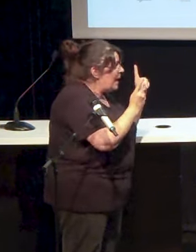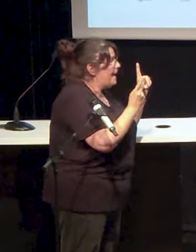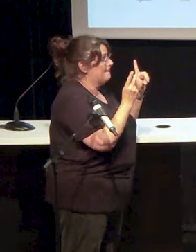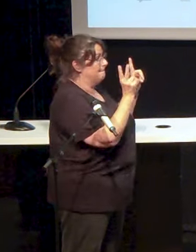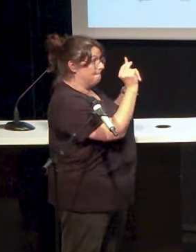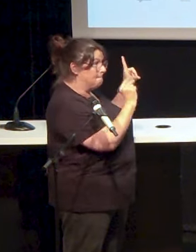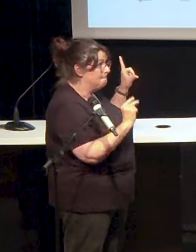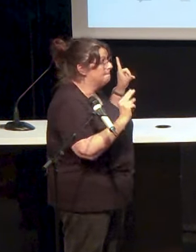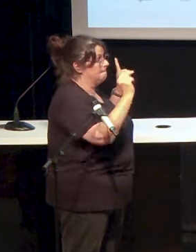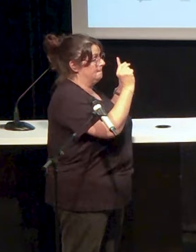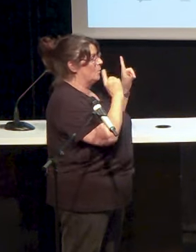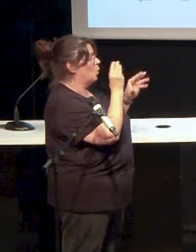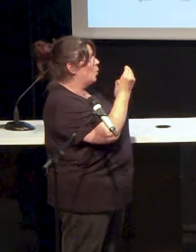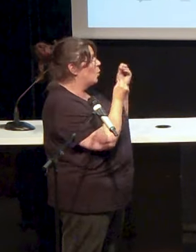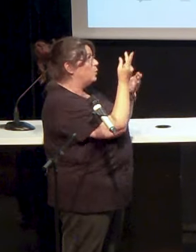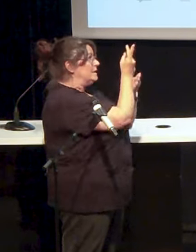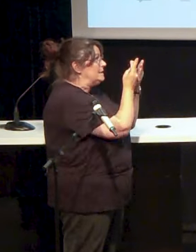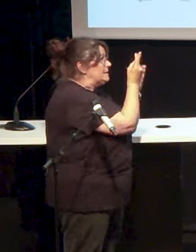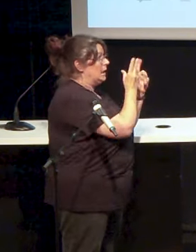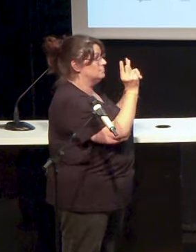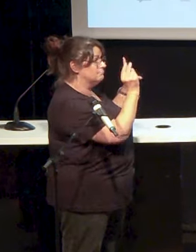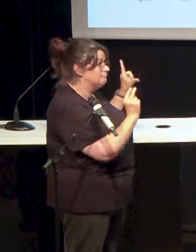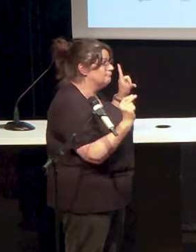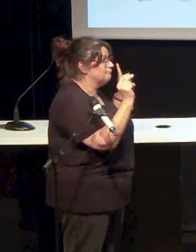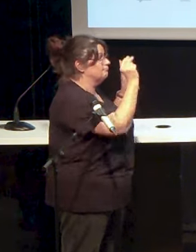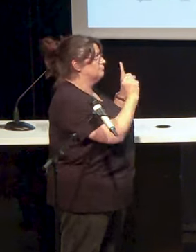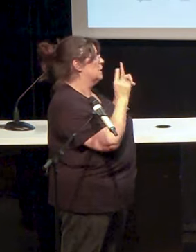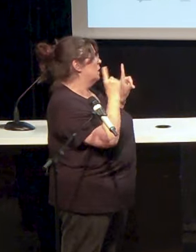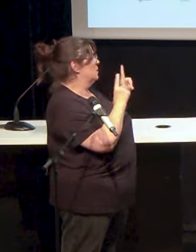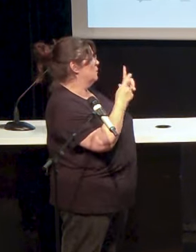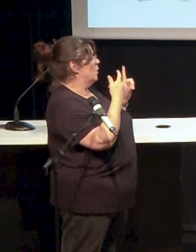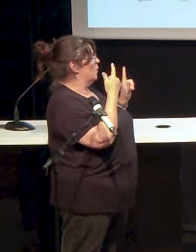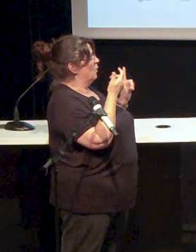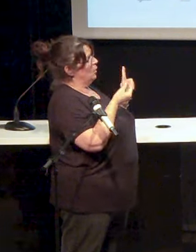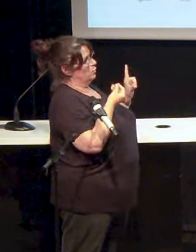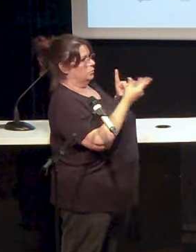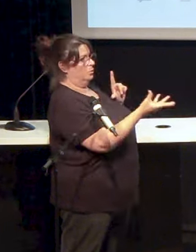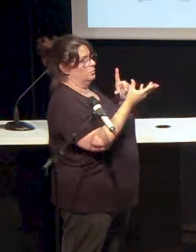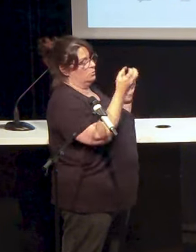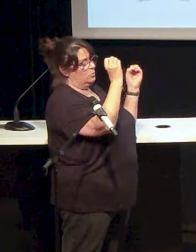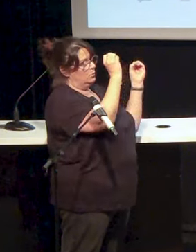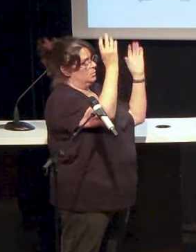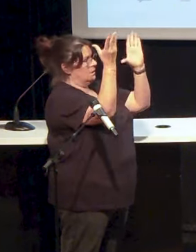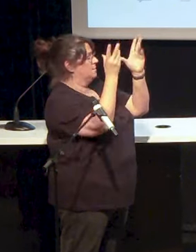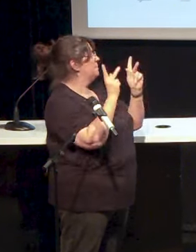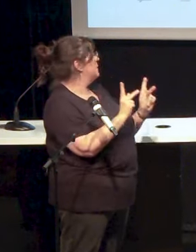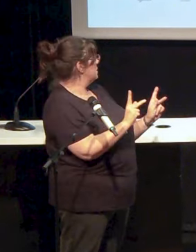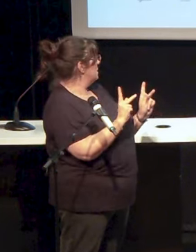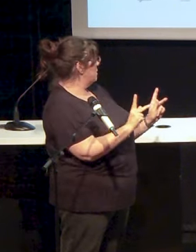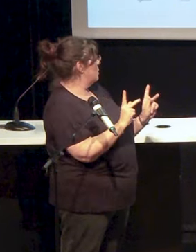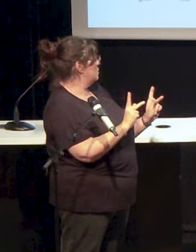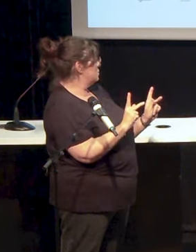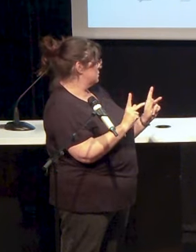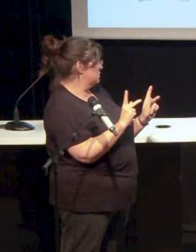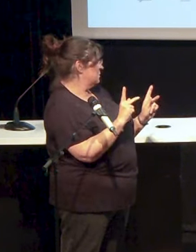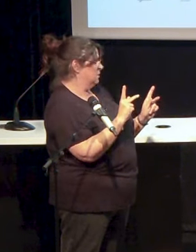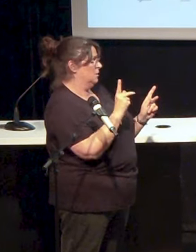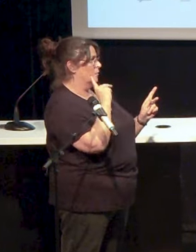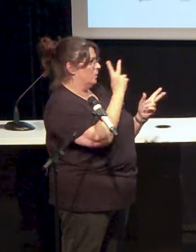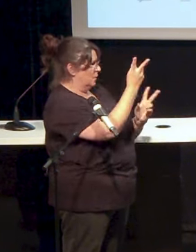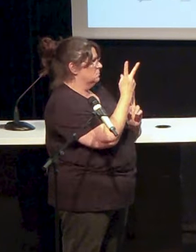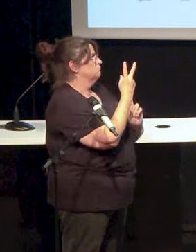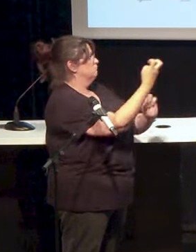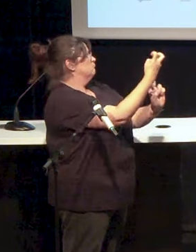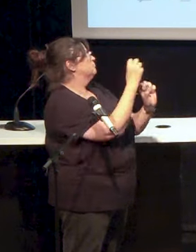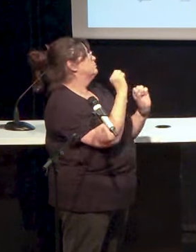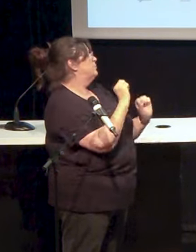du transparent, de la figure, pour que effectivement les concepts pédagogiques, ou tout simplement dans une présentation,